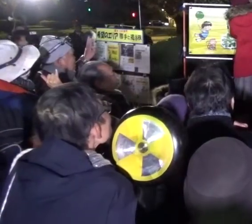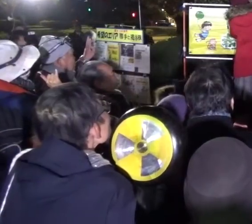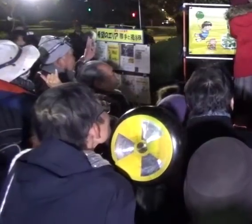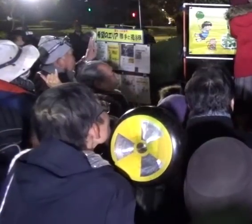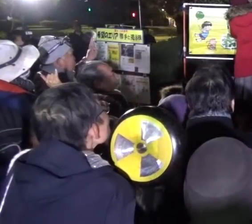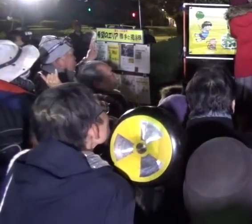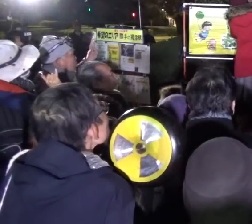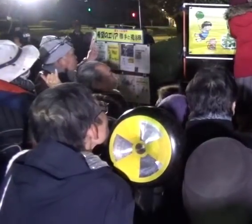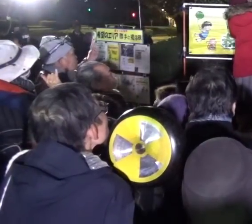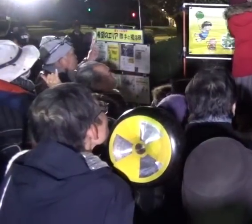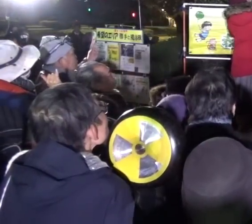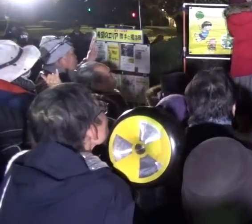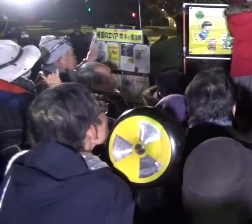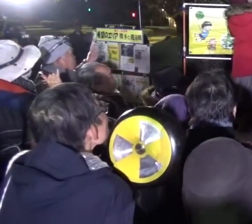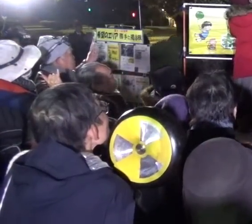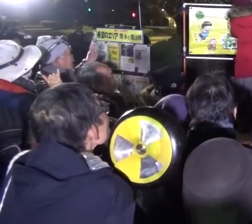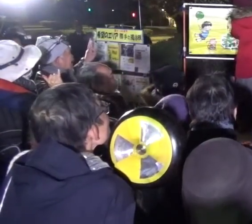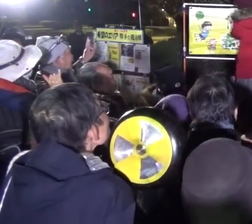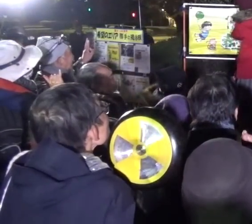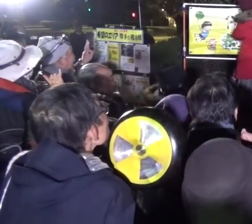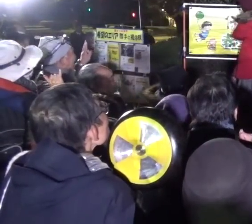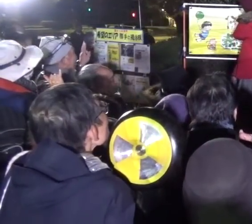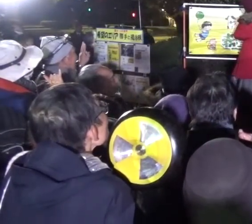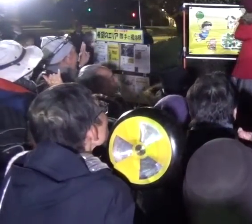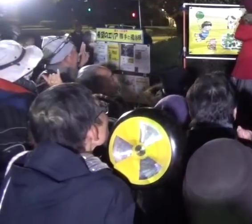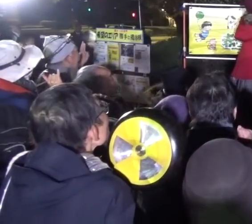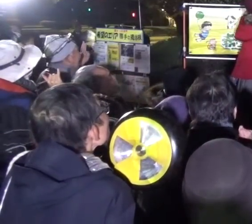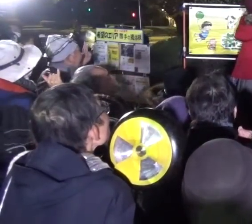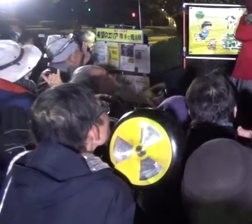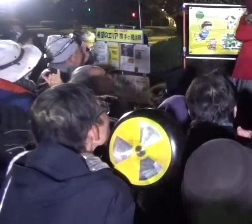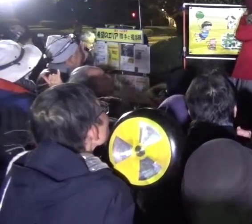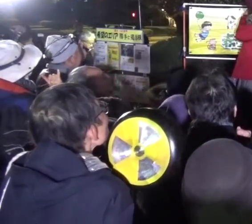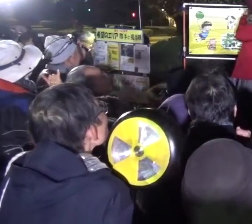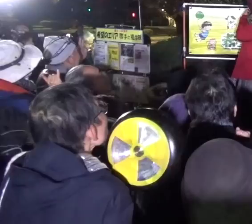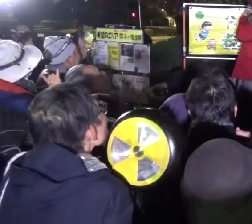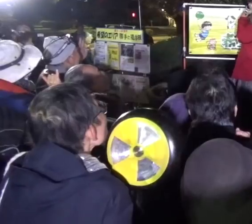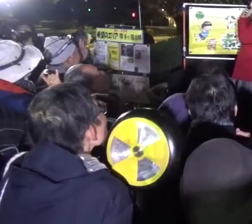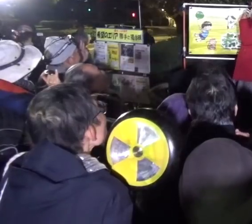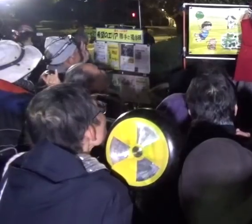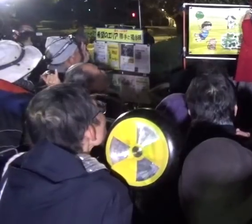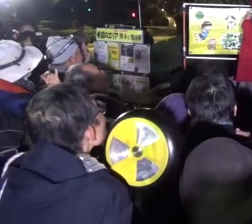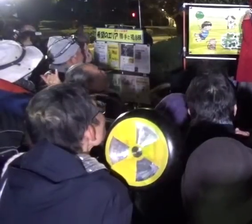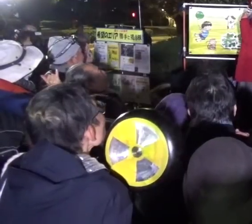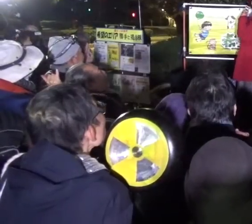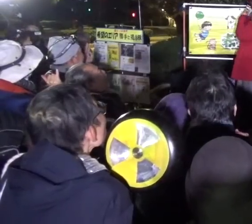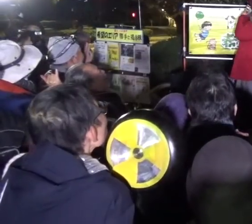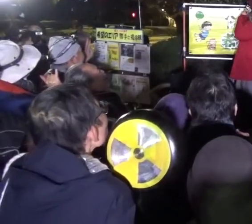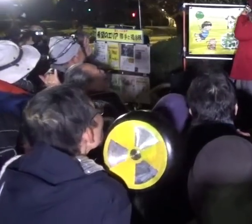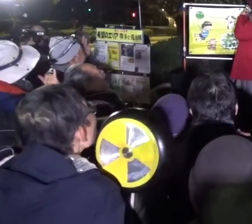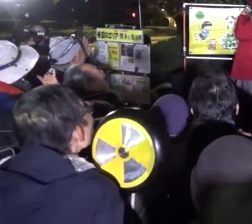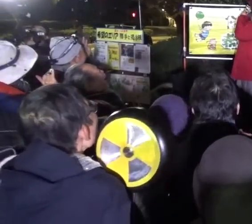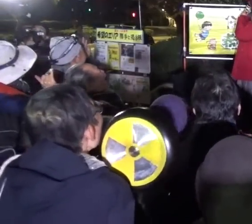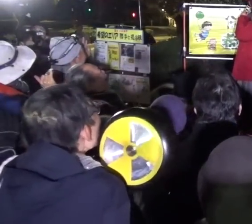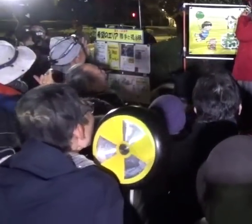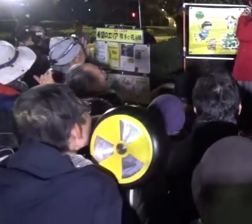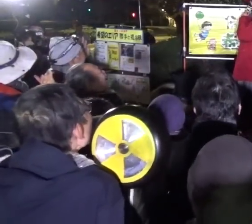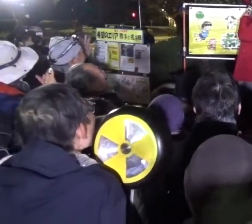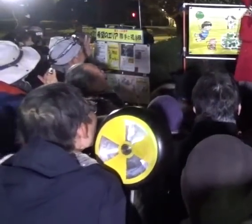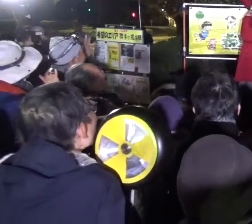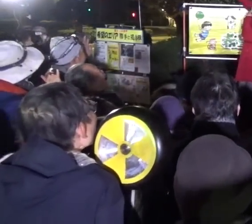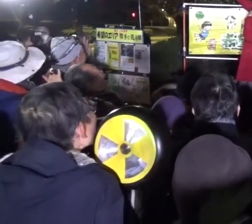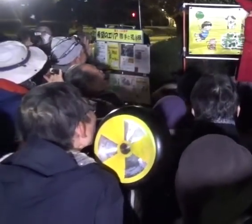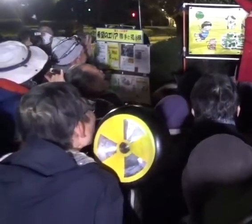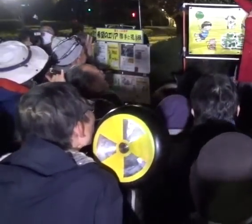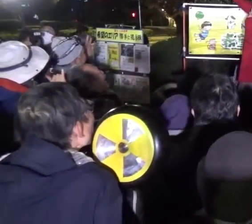と、こほらね、え大丈夫これ、なんか炉端焼きみたいだねなん